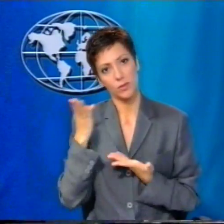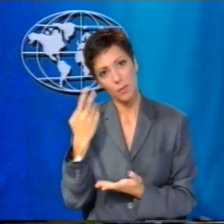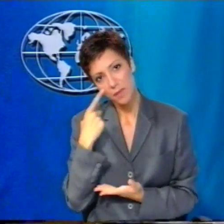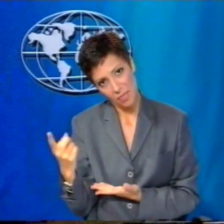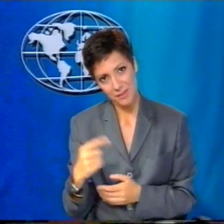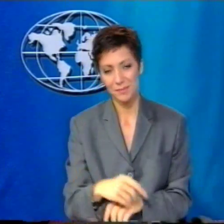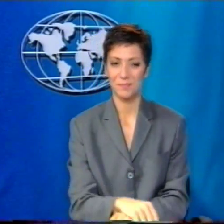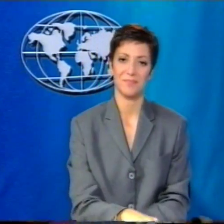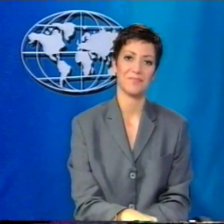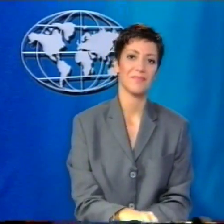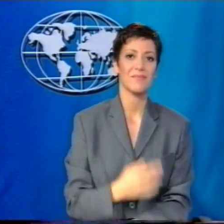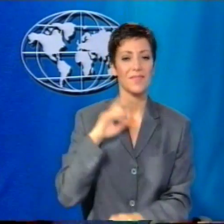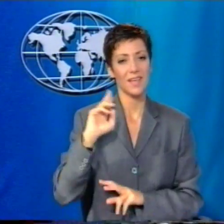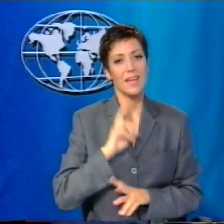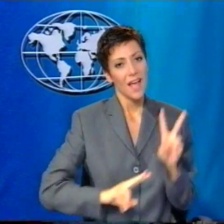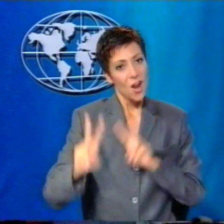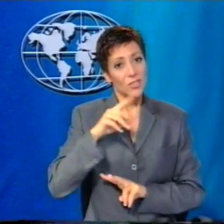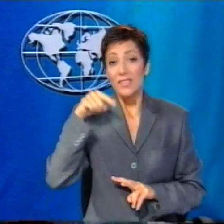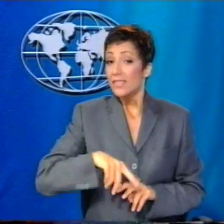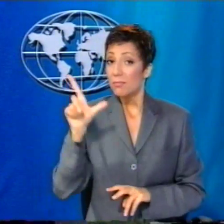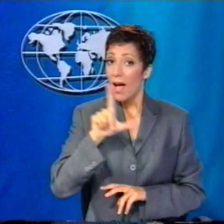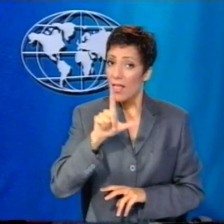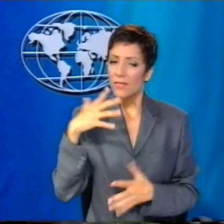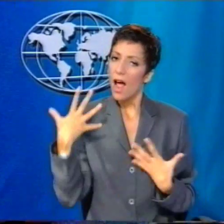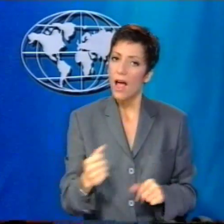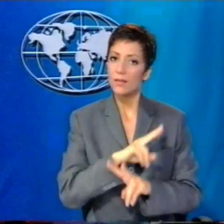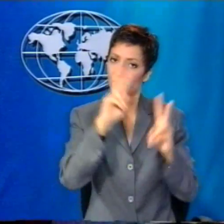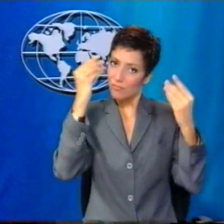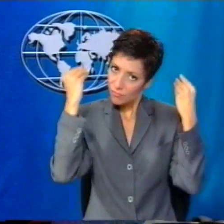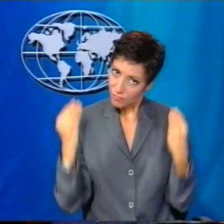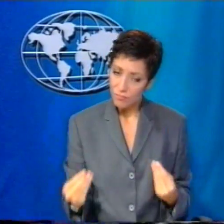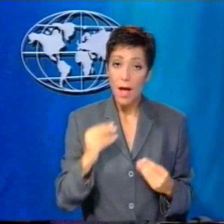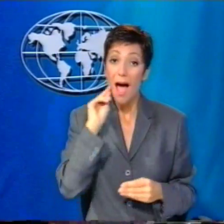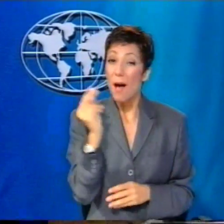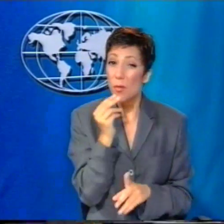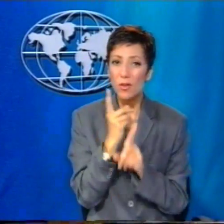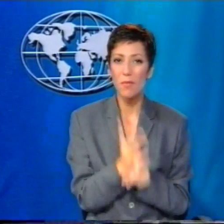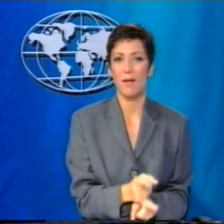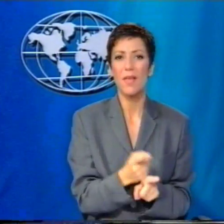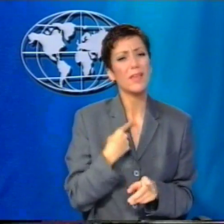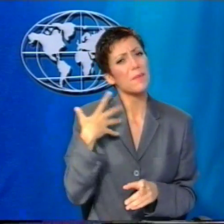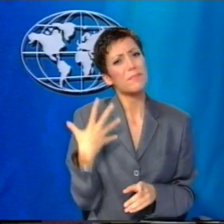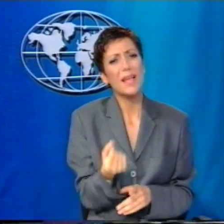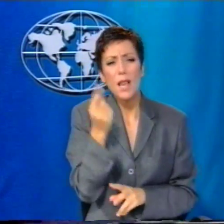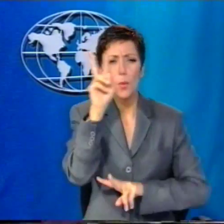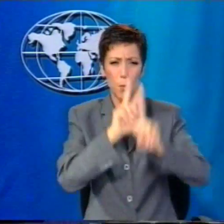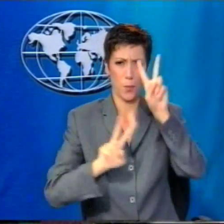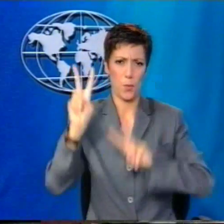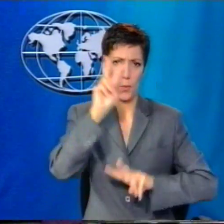Καιρός. Για σήμερα Δευτέρα προβλέπεται αρχικά αίθριος καιρός, αλλά το απόγευμα θα αναπτυχθούν τοπικές νεφώσεις και θα σημειωθούν